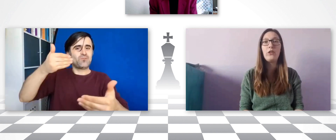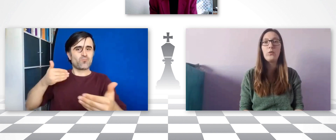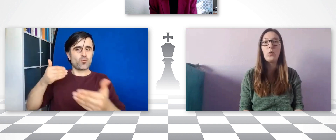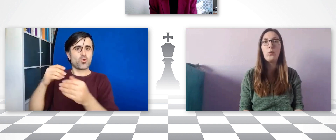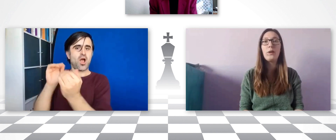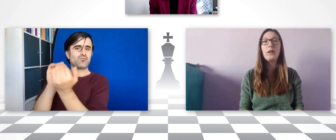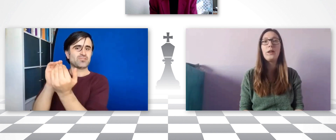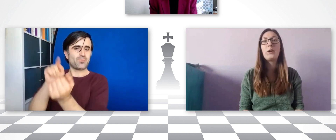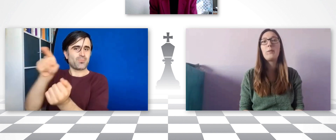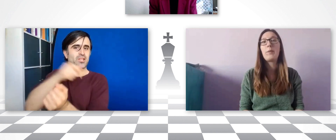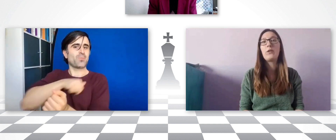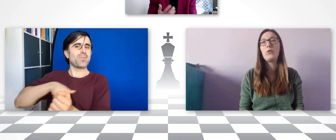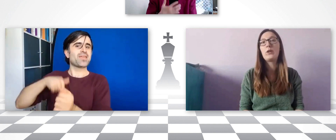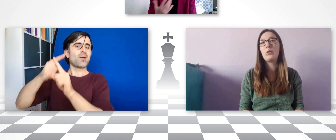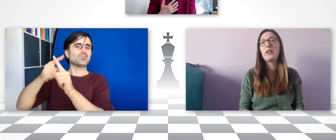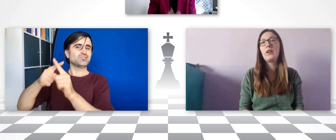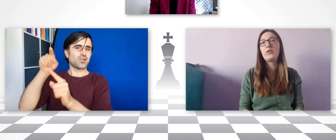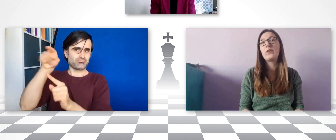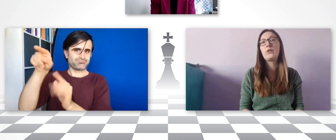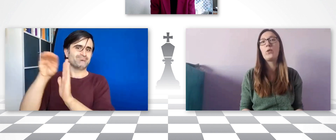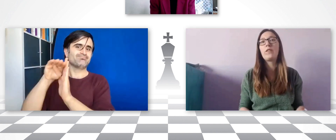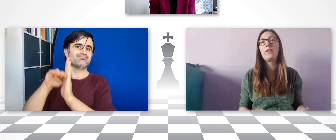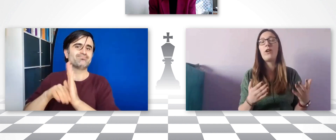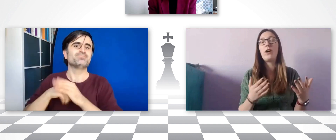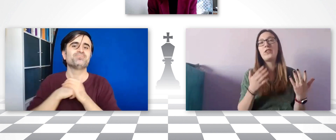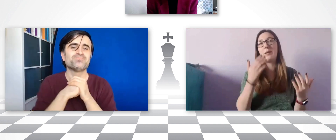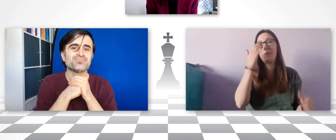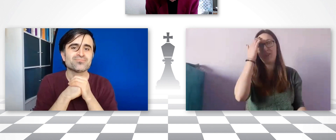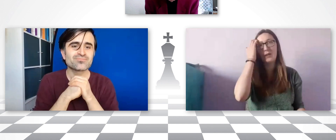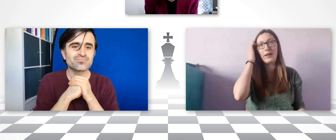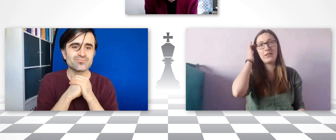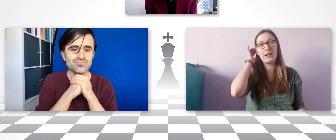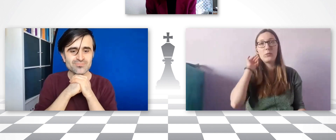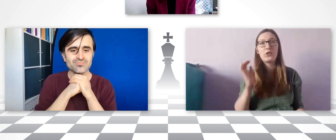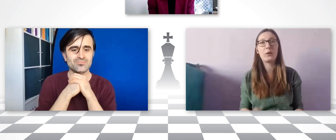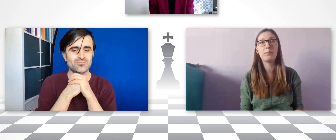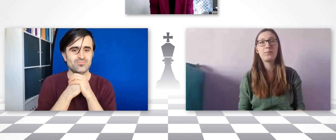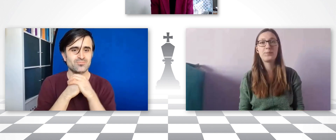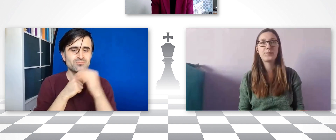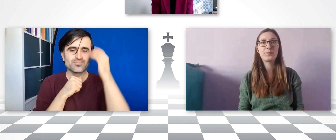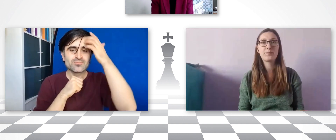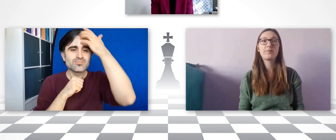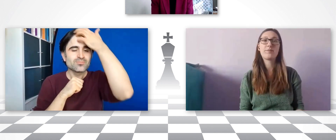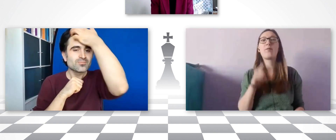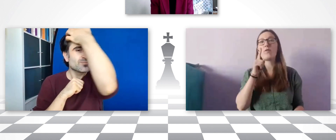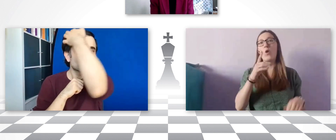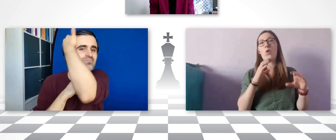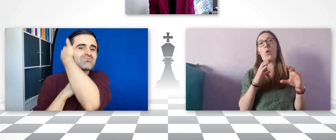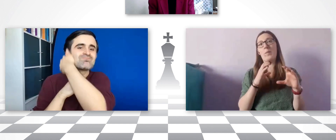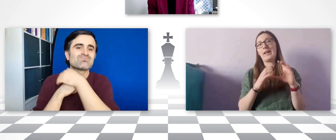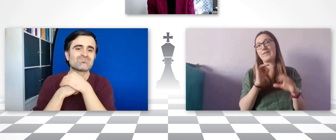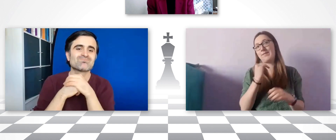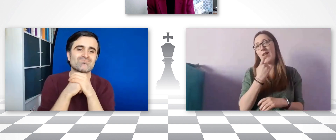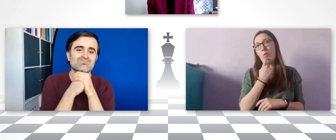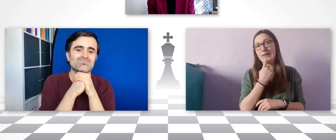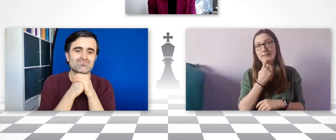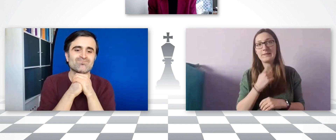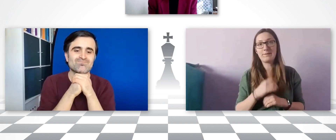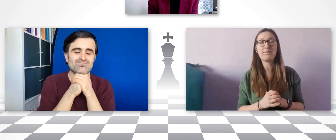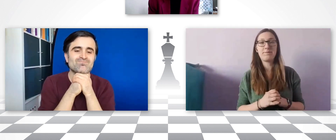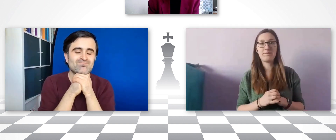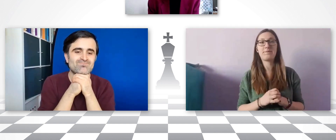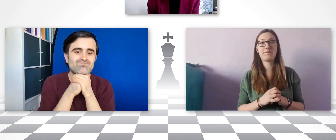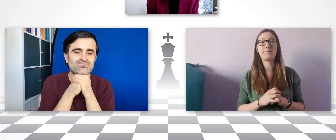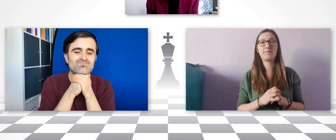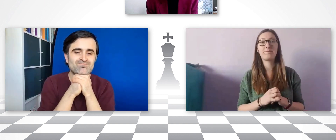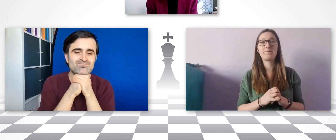face shield op. Dat is natuurlijk maar voor natuurlijk de communicatie. Moet je dat van tevoren wel afstemmen met de gemeente in Amsterdam. Ja logisch.